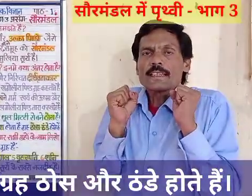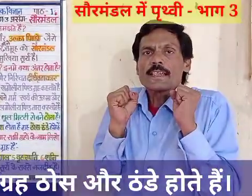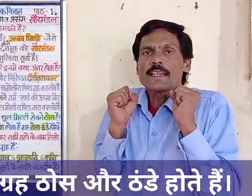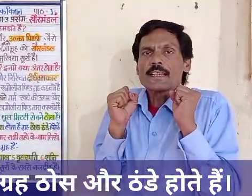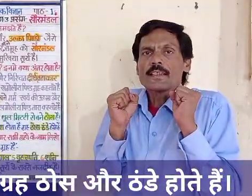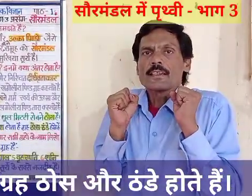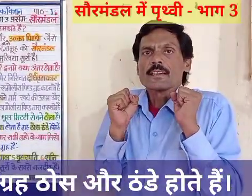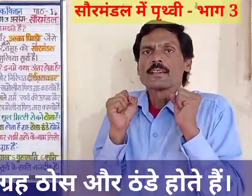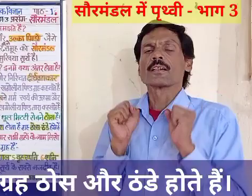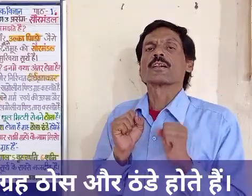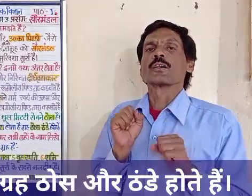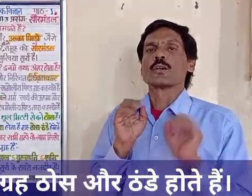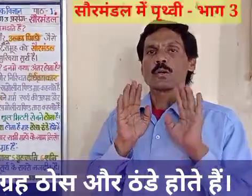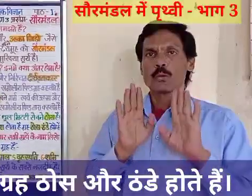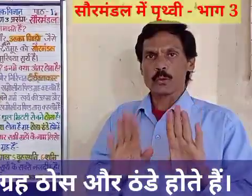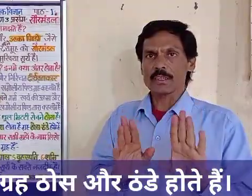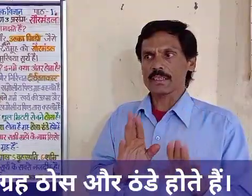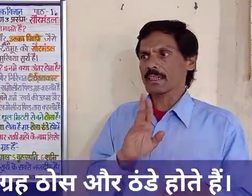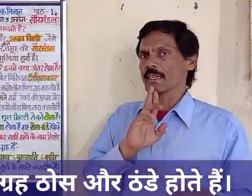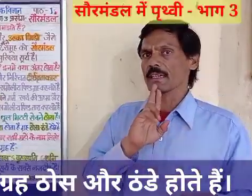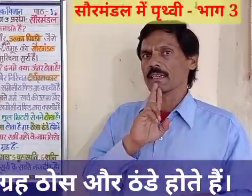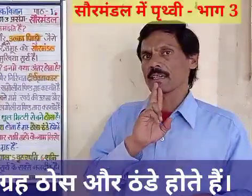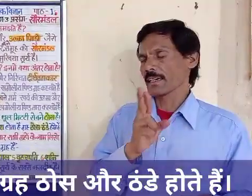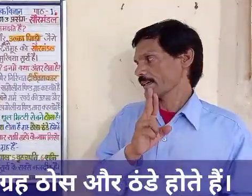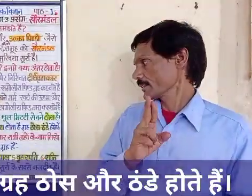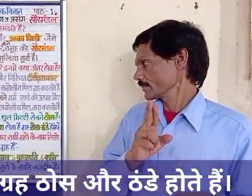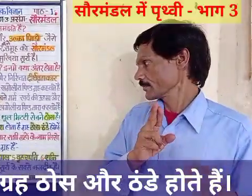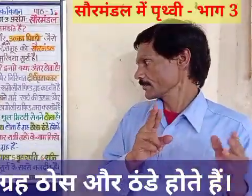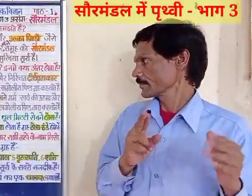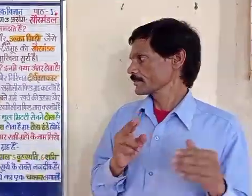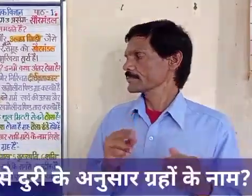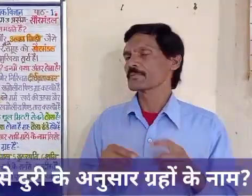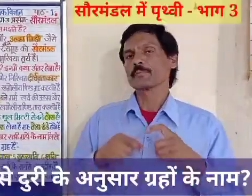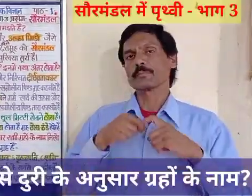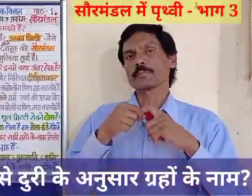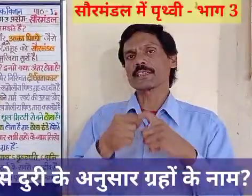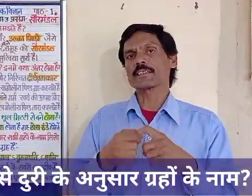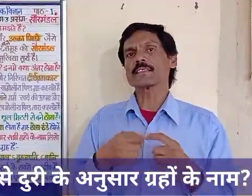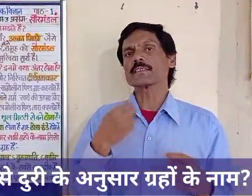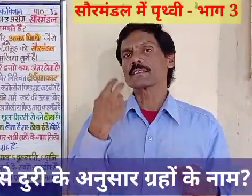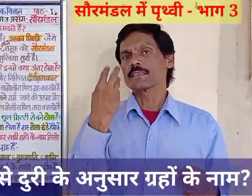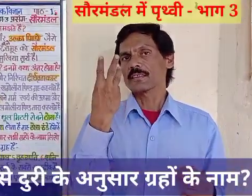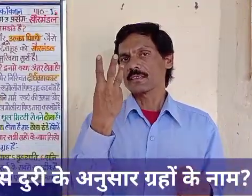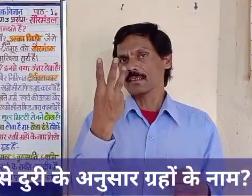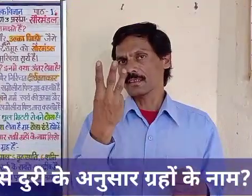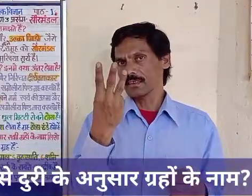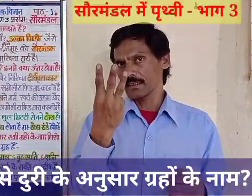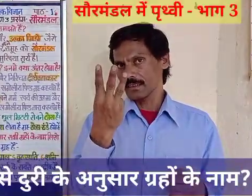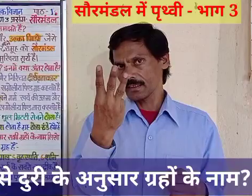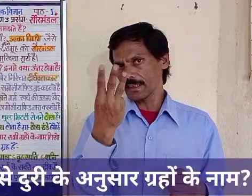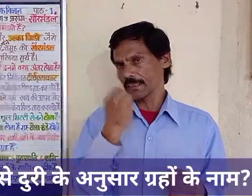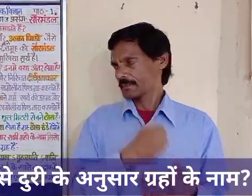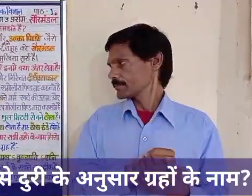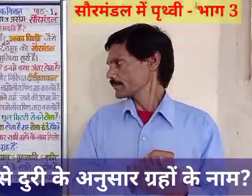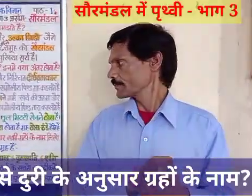ठंडे होते हैं। प्रश्न 3,